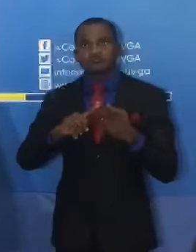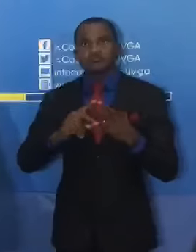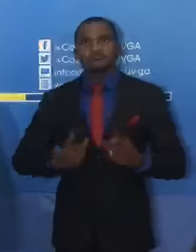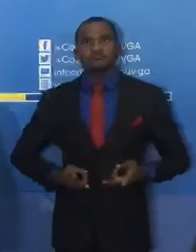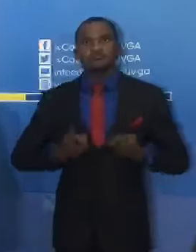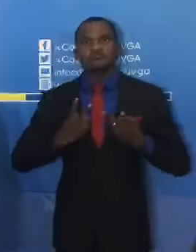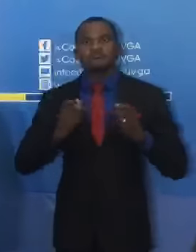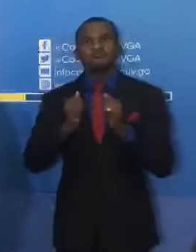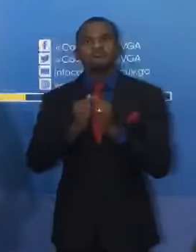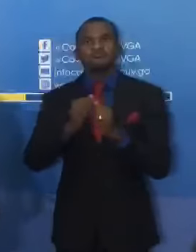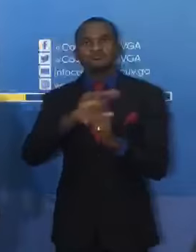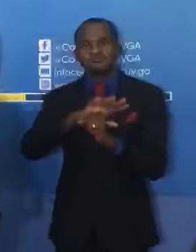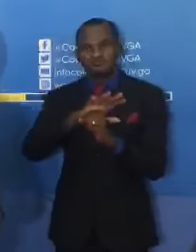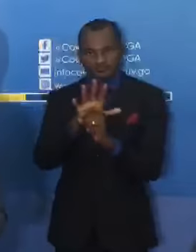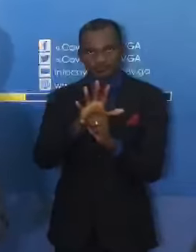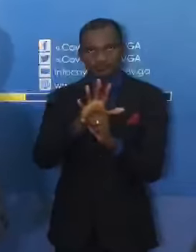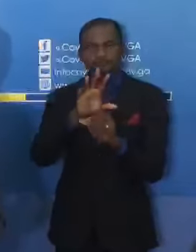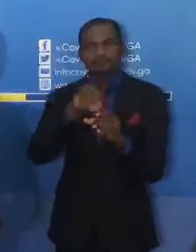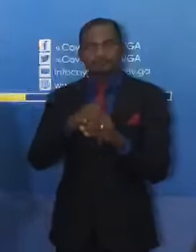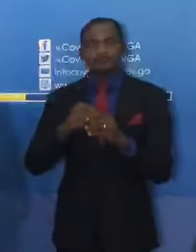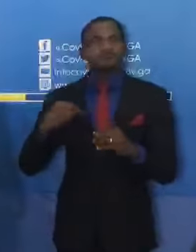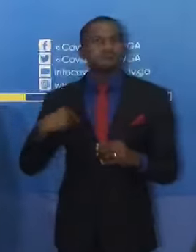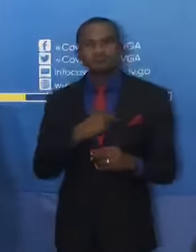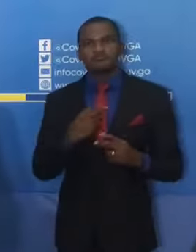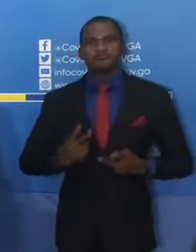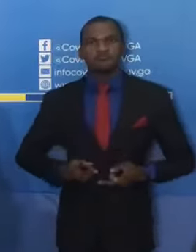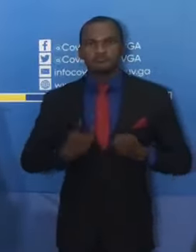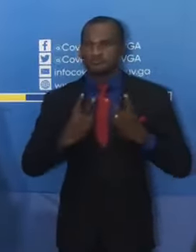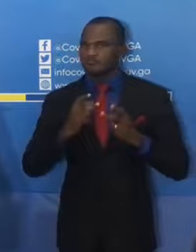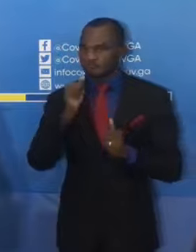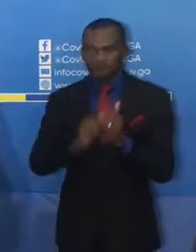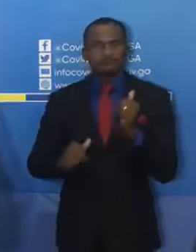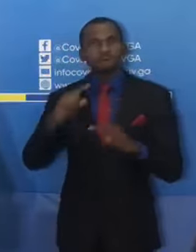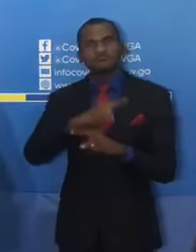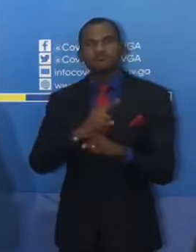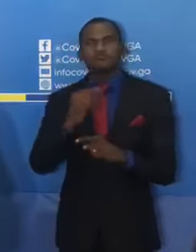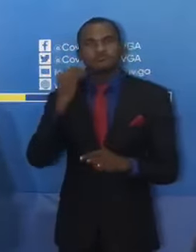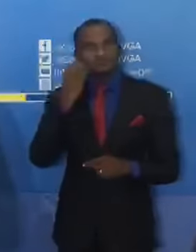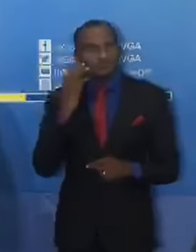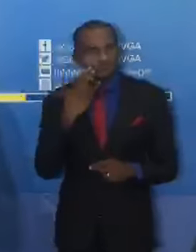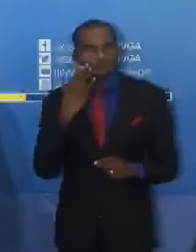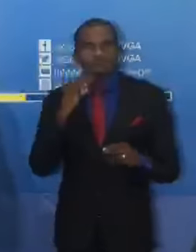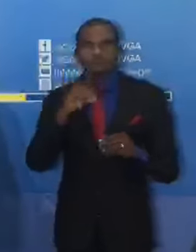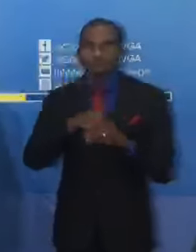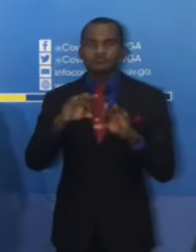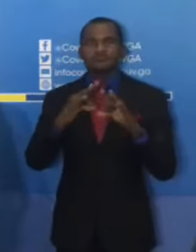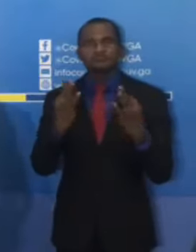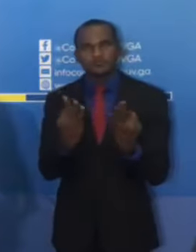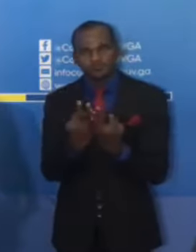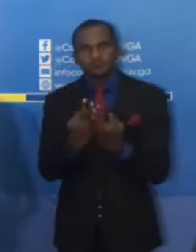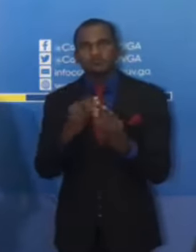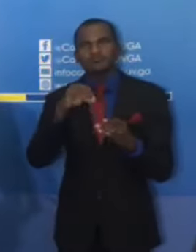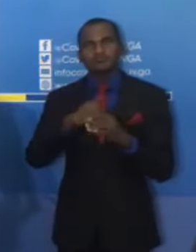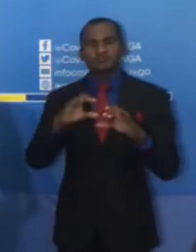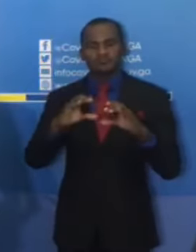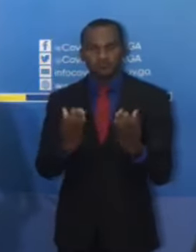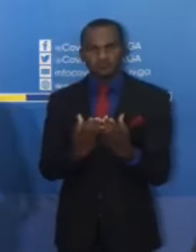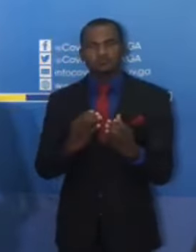cette épidémie dans notre vie quotidienne, dans nos maisons, nos familles, nos communautés,